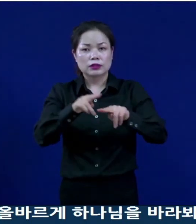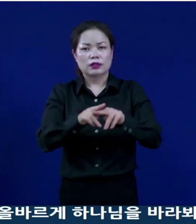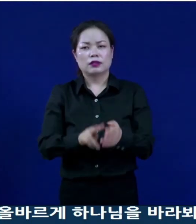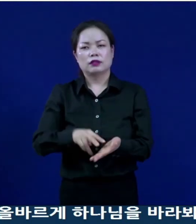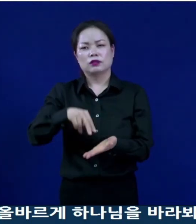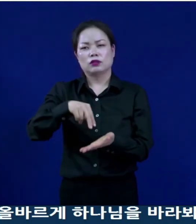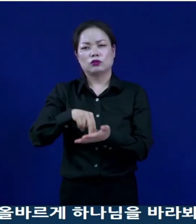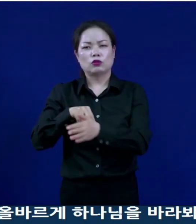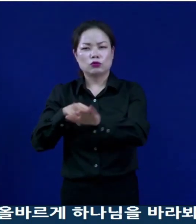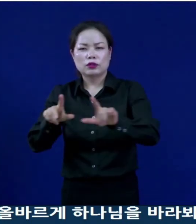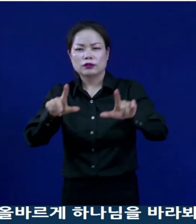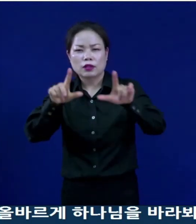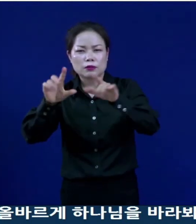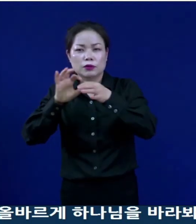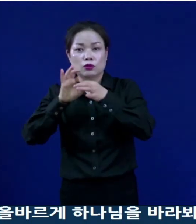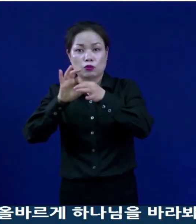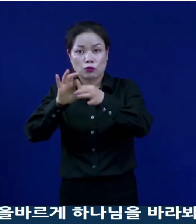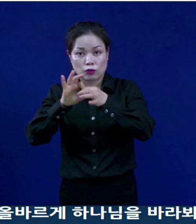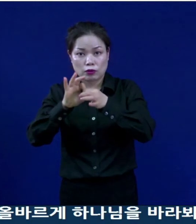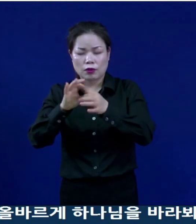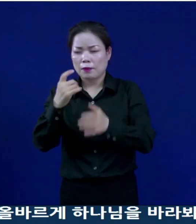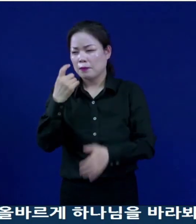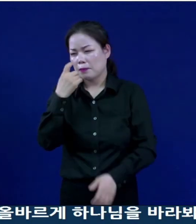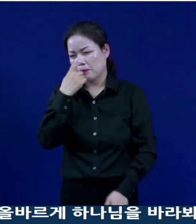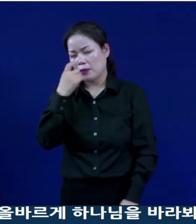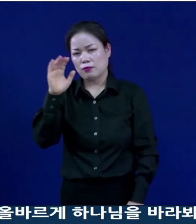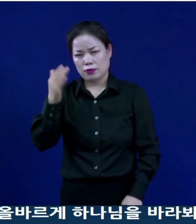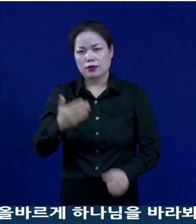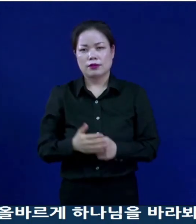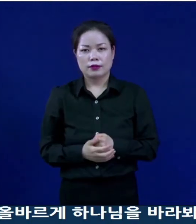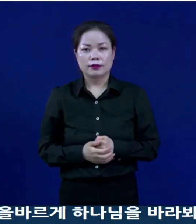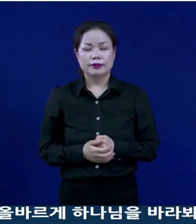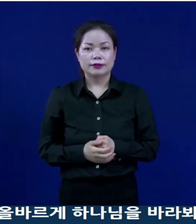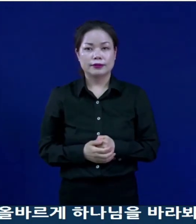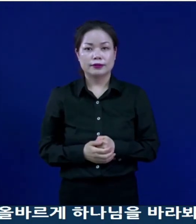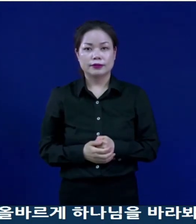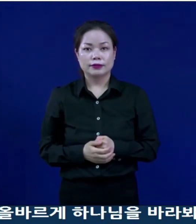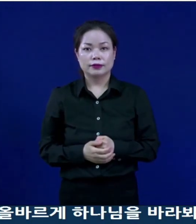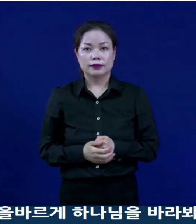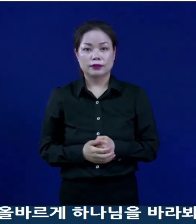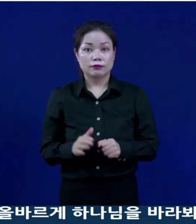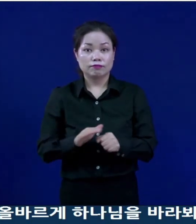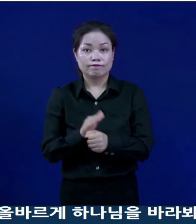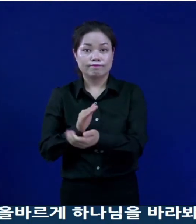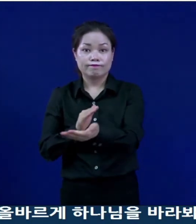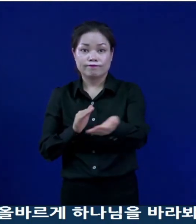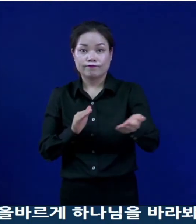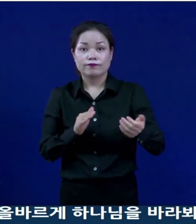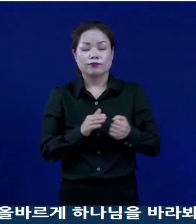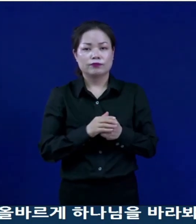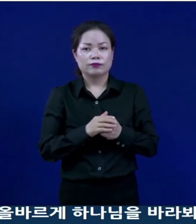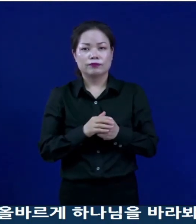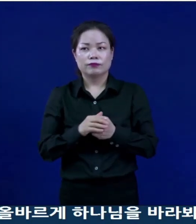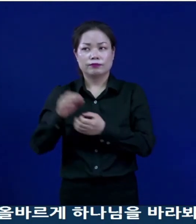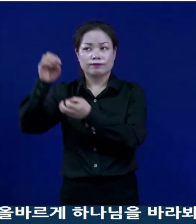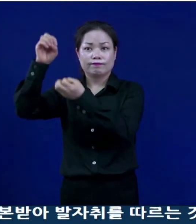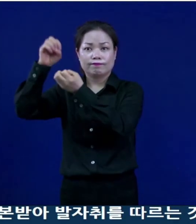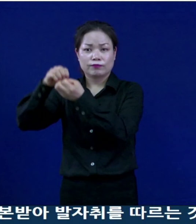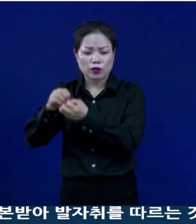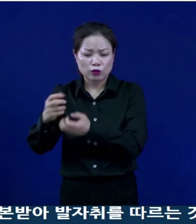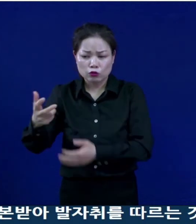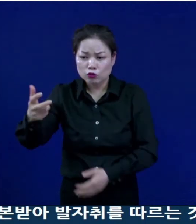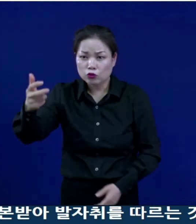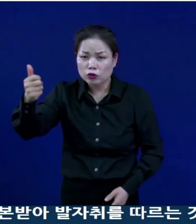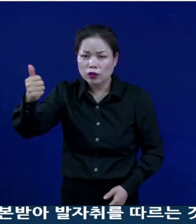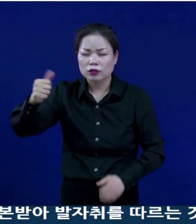서서 우리의 삶을 통해서 배우게 하는 것입니다. 사랑하는 여러분, 대를 이어서